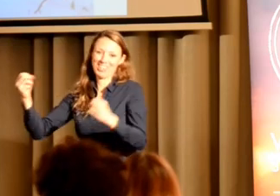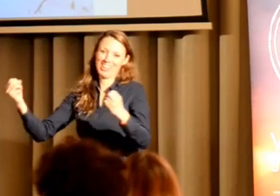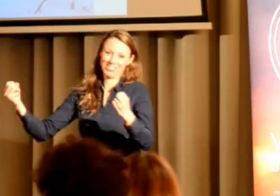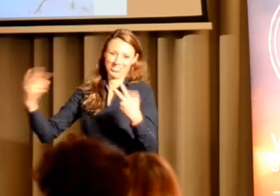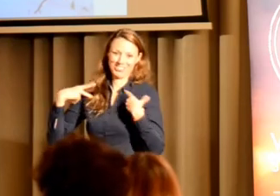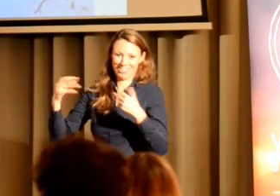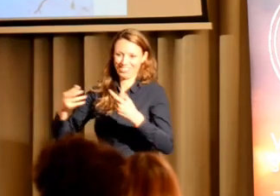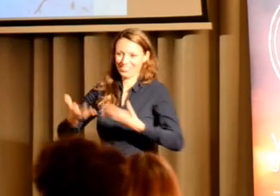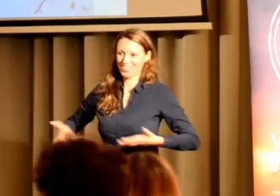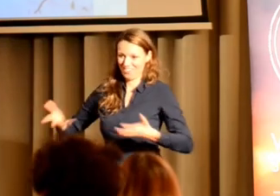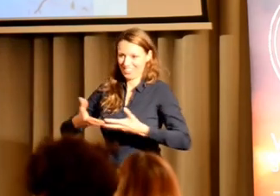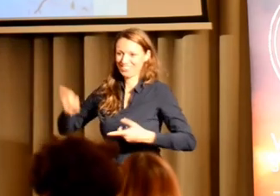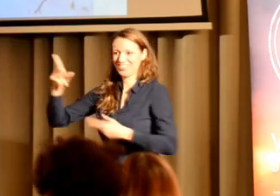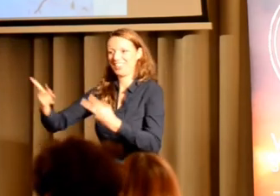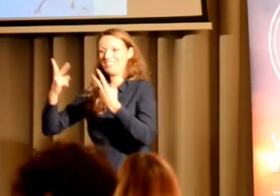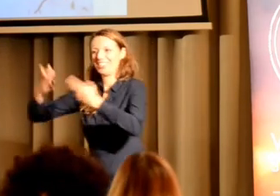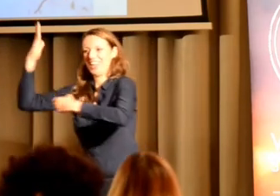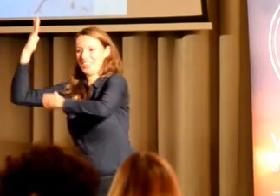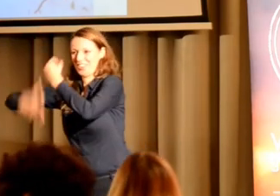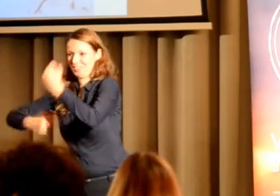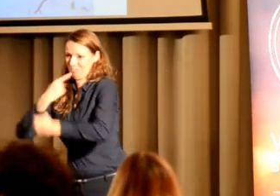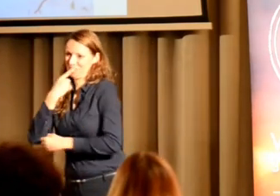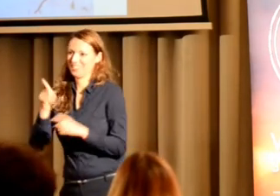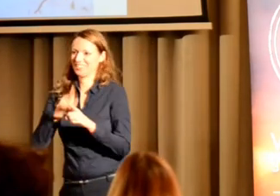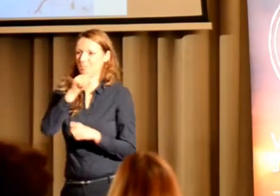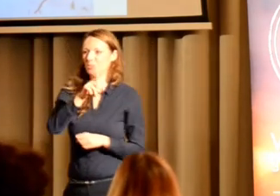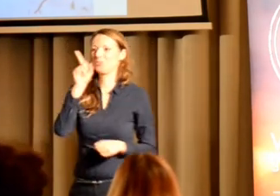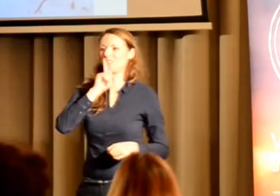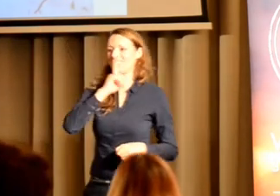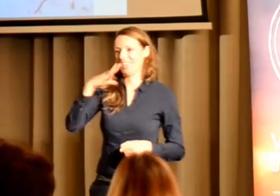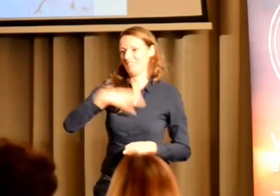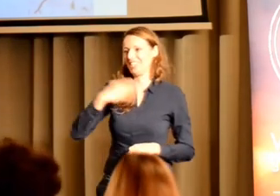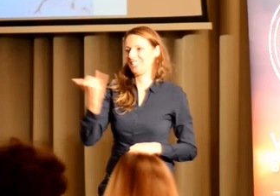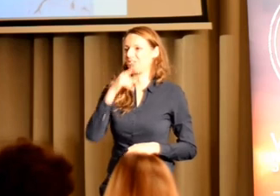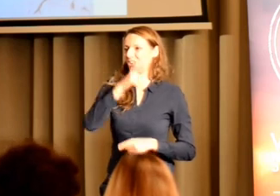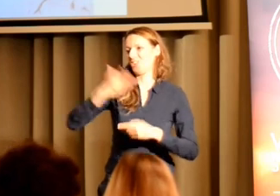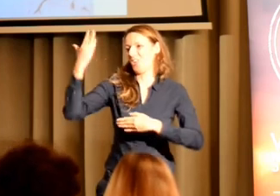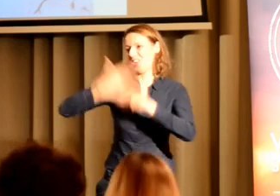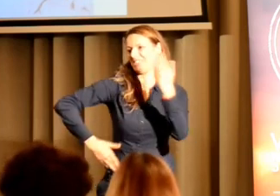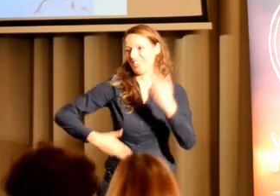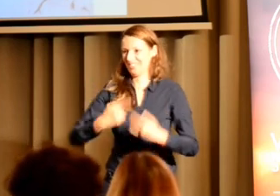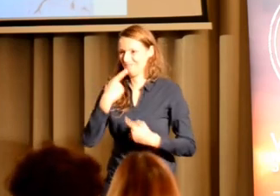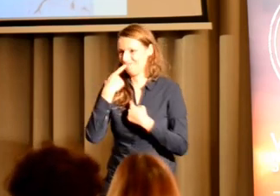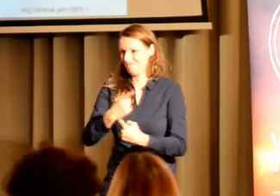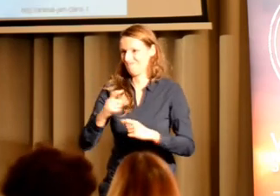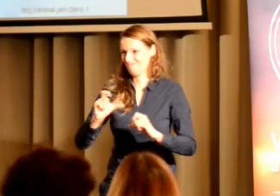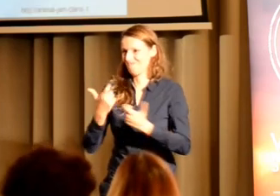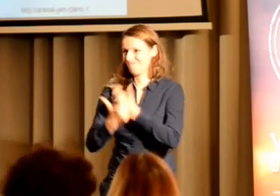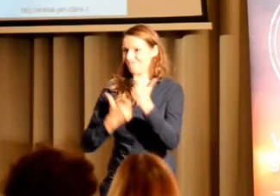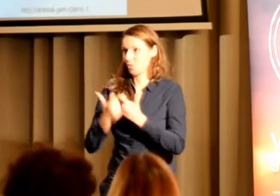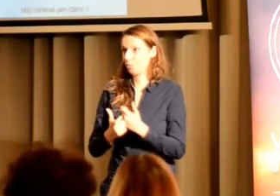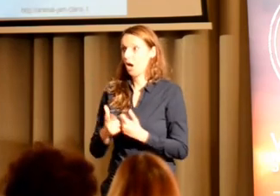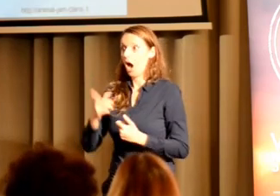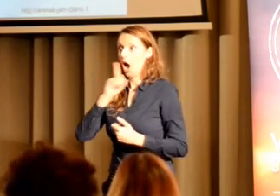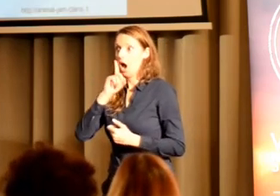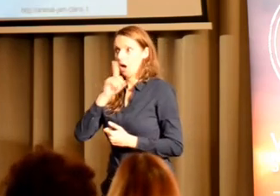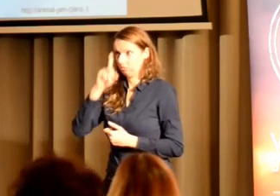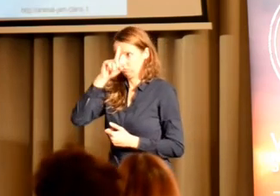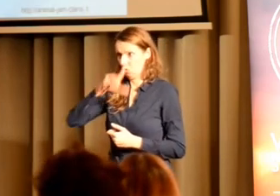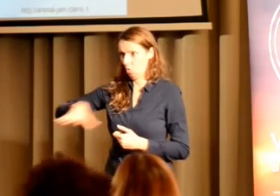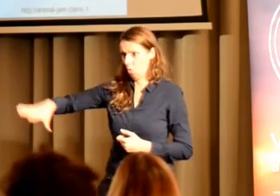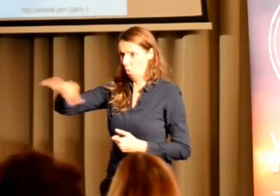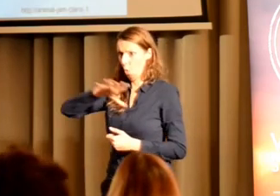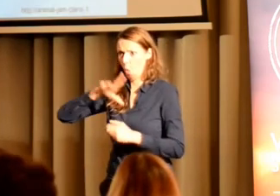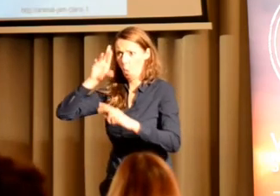To, w jaki sposób postrzegamy wilki, może jest dość dziwne. Znaczy, nam się wydaje, że wilki to